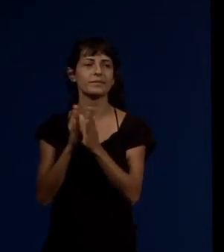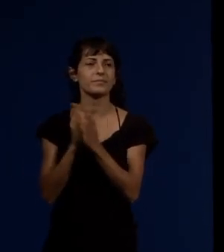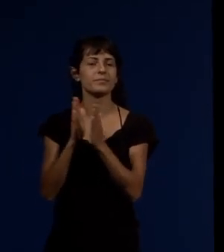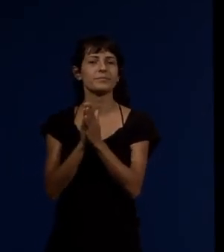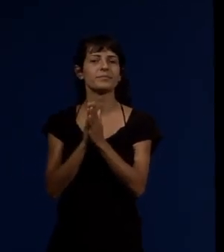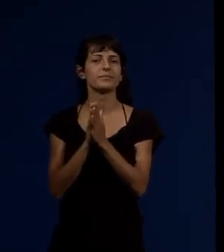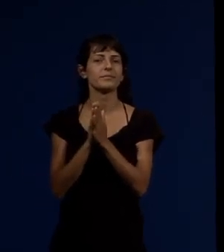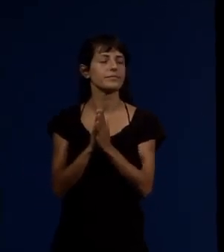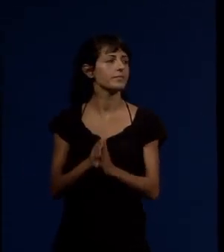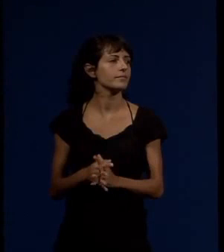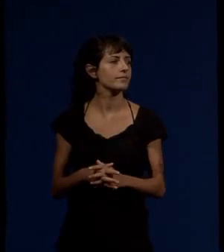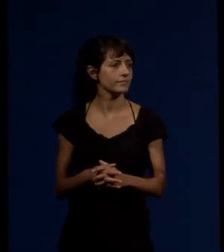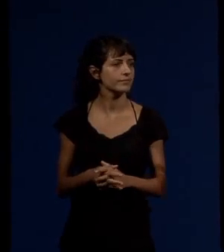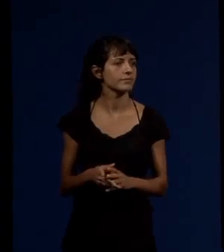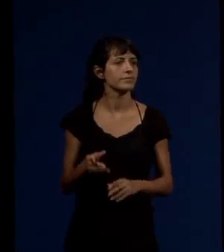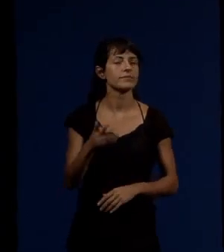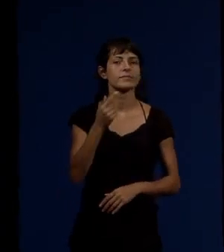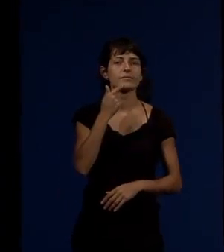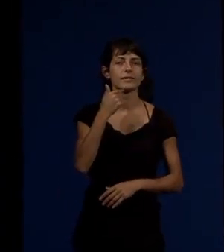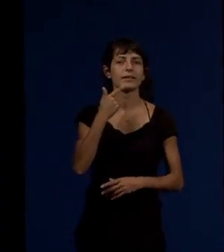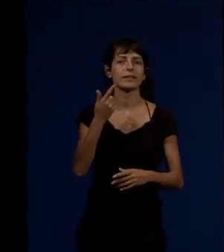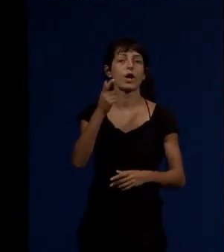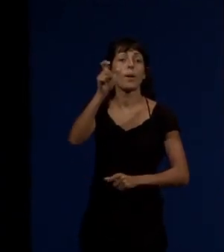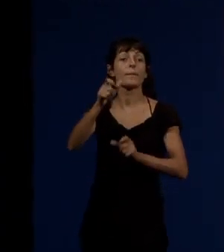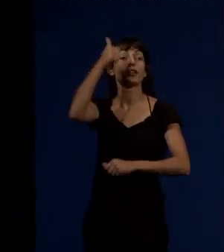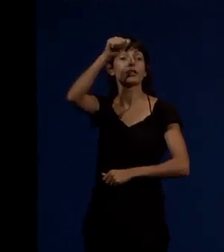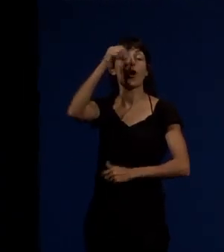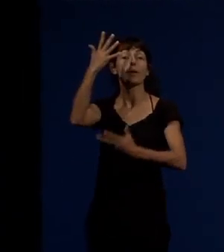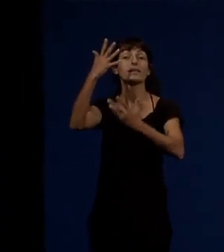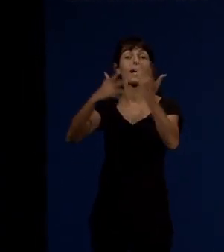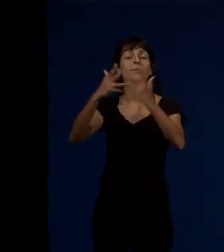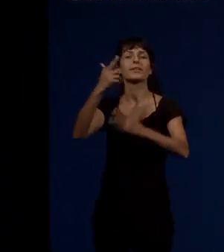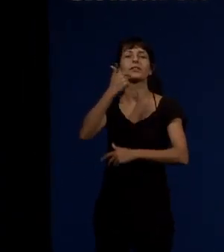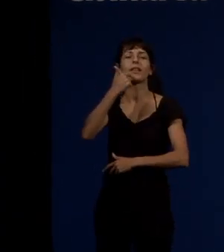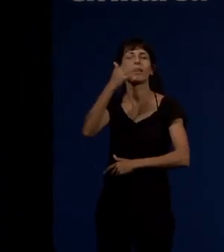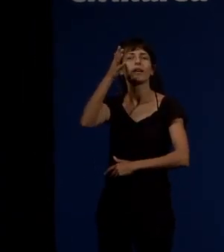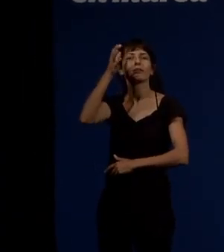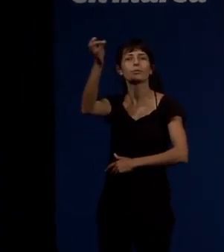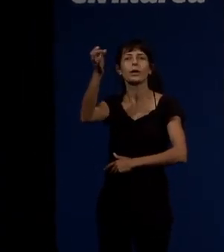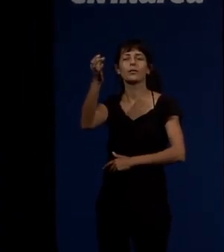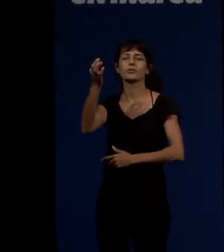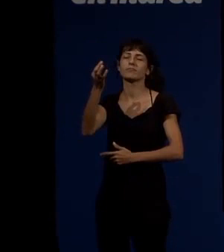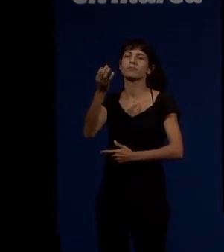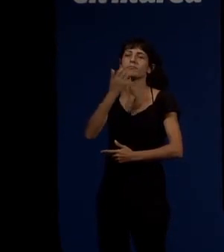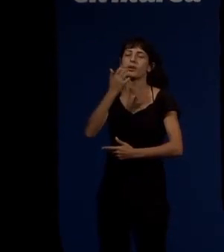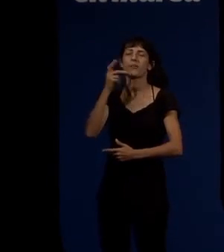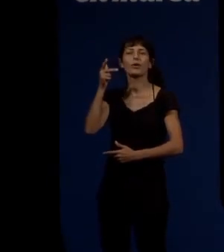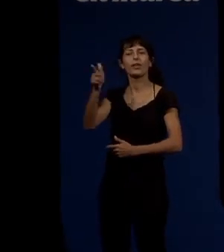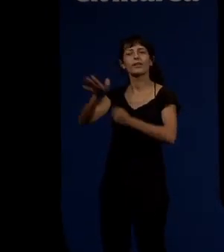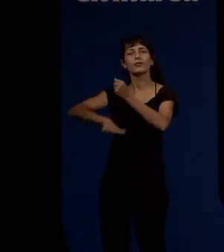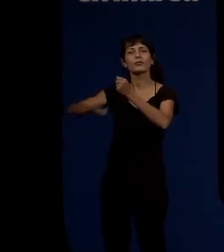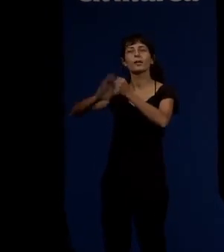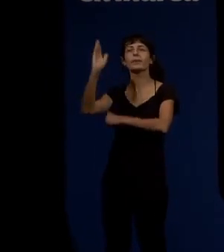Os homes da Ilustración, porque eran casi todos homes, dicían que os povos, cando se vulneran neles os dereitos